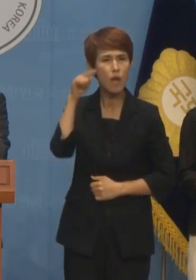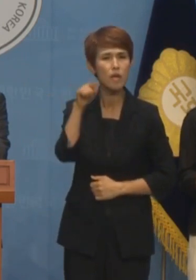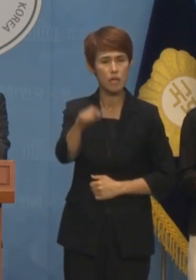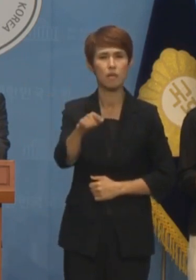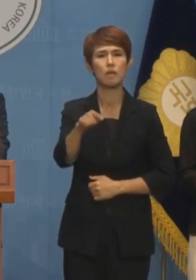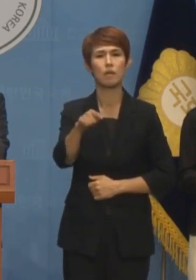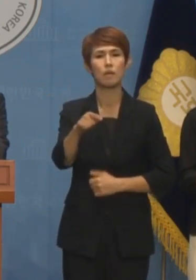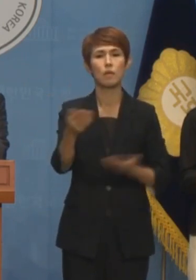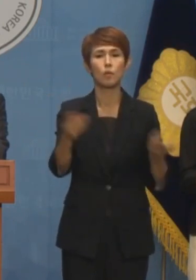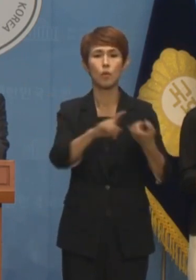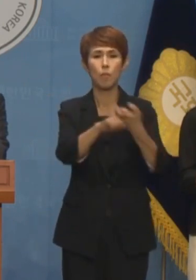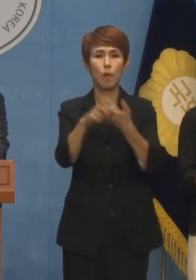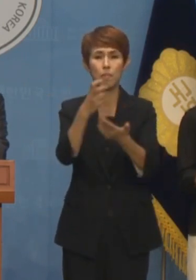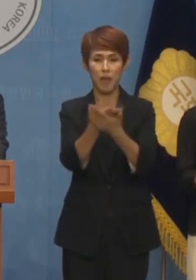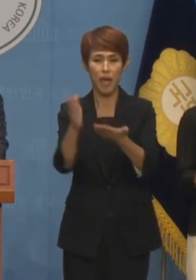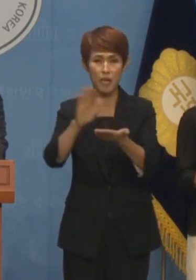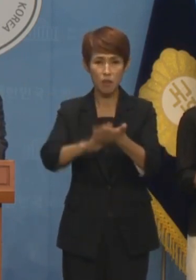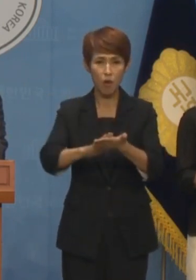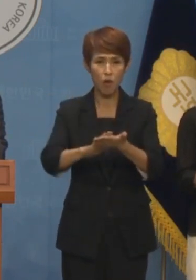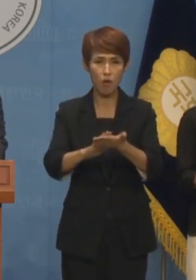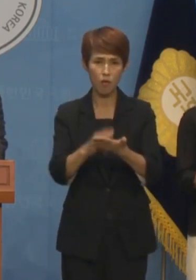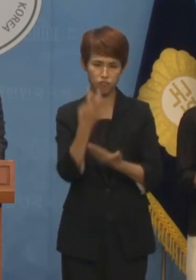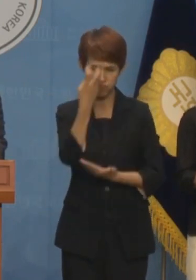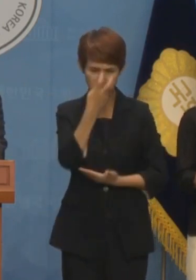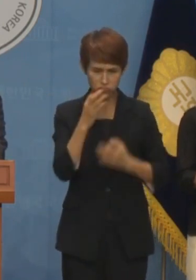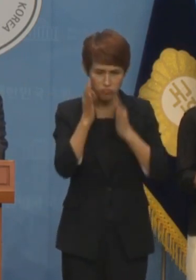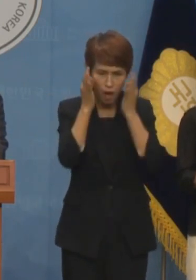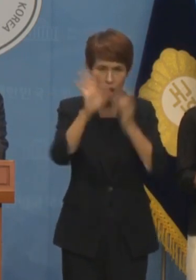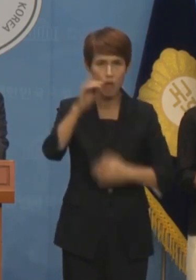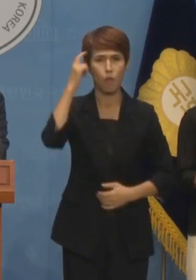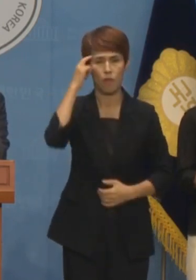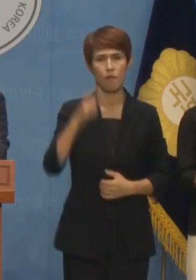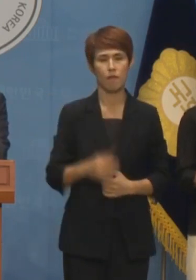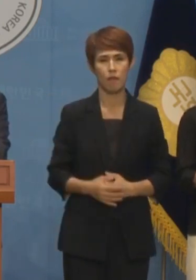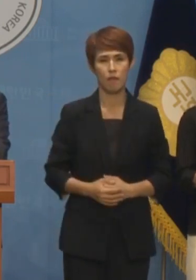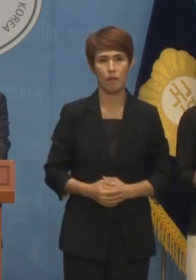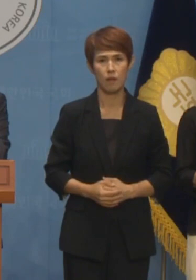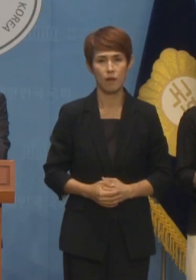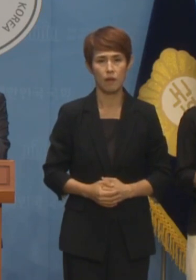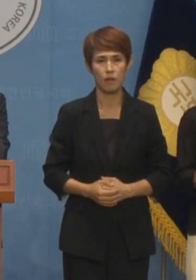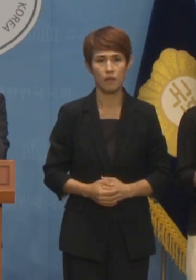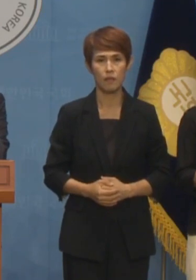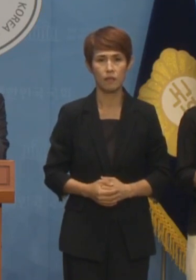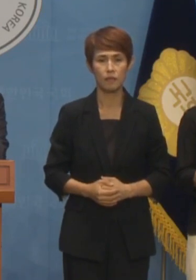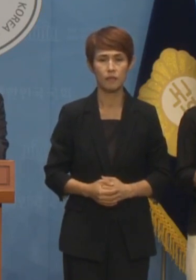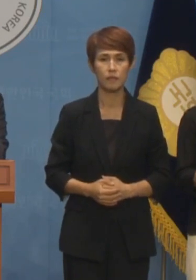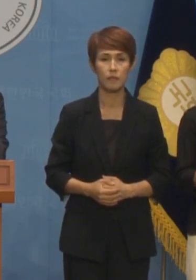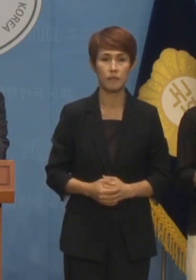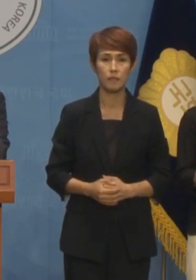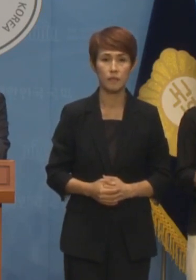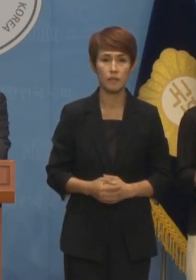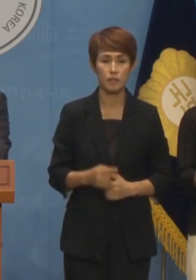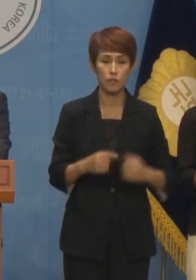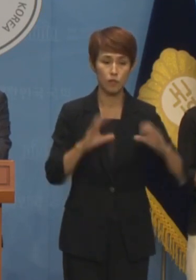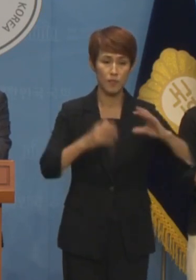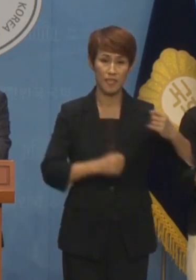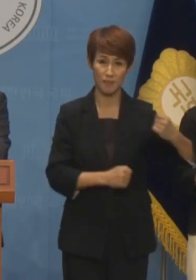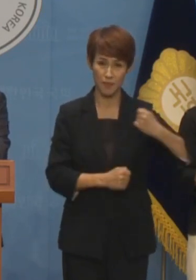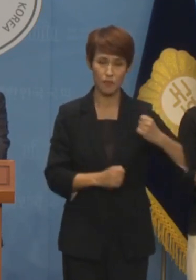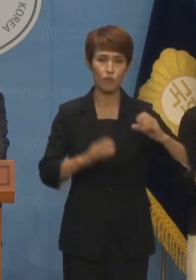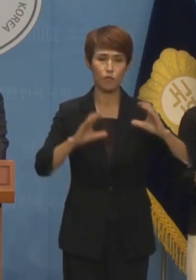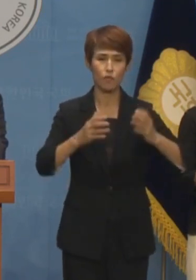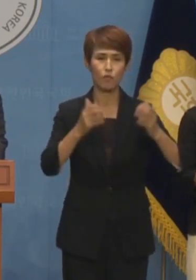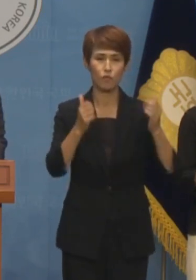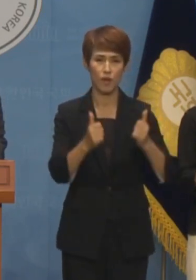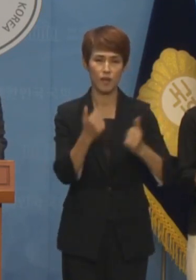노조법 개정안을 충분히 살펴보려 노력하지 않습니까? 지난 법안 소위에서 우리 당은 국회